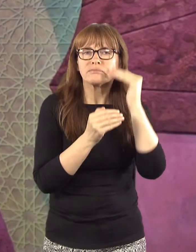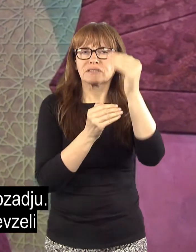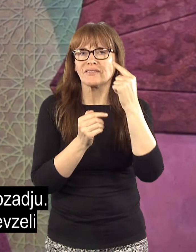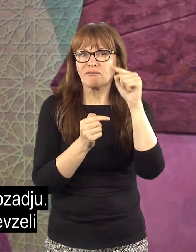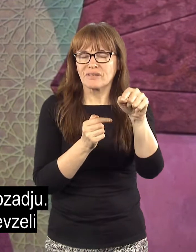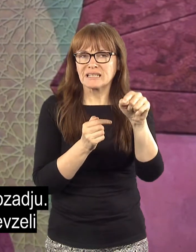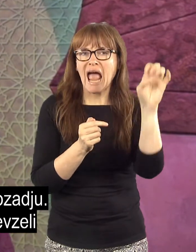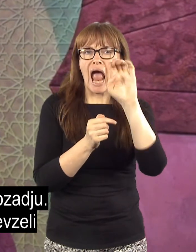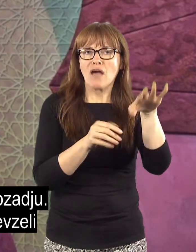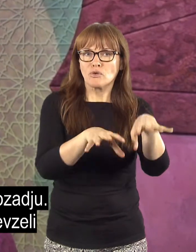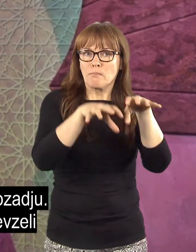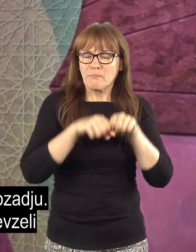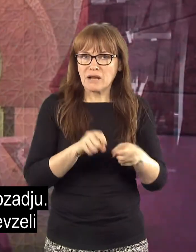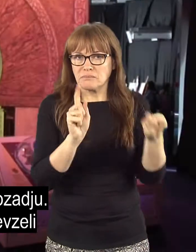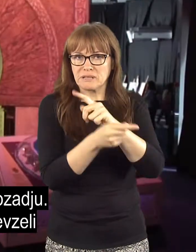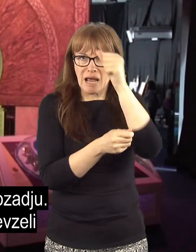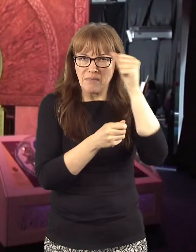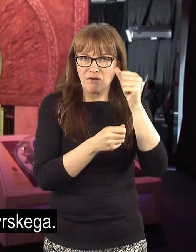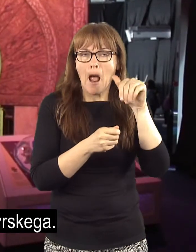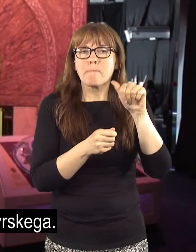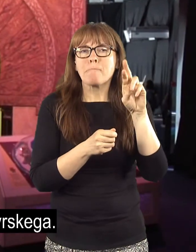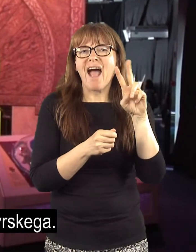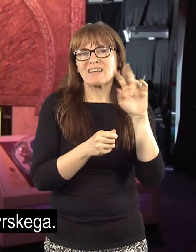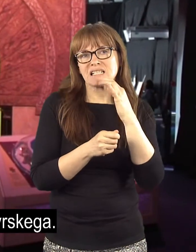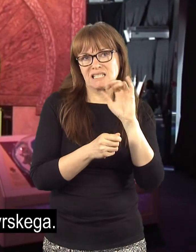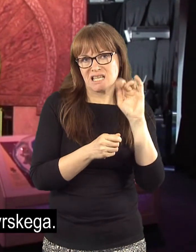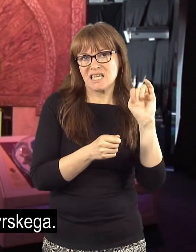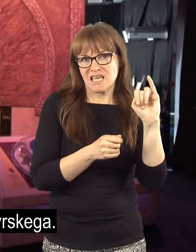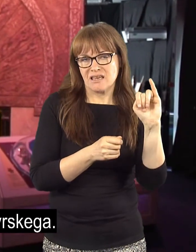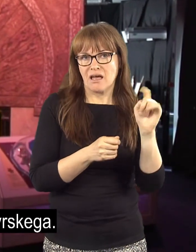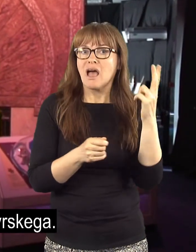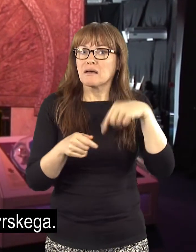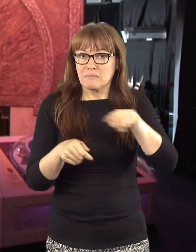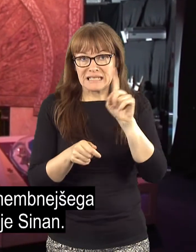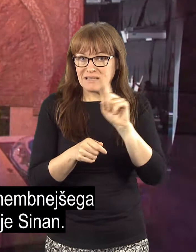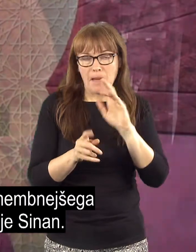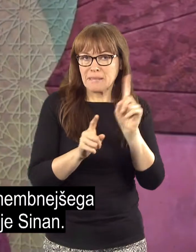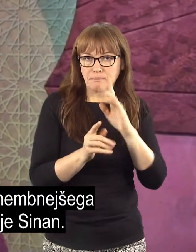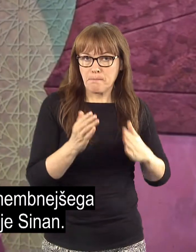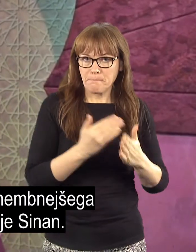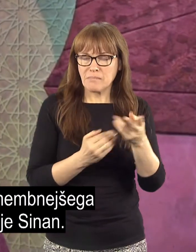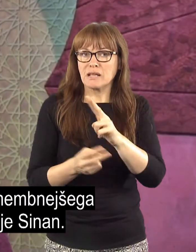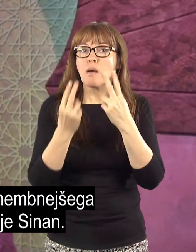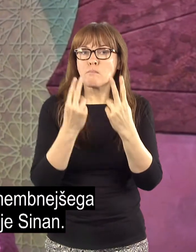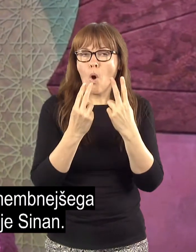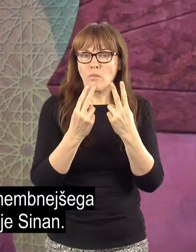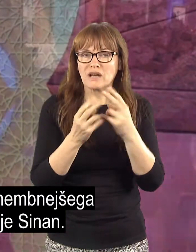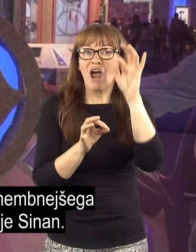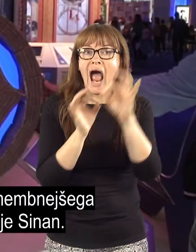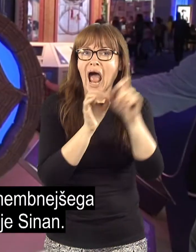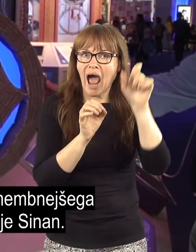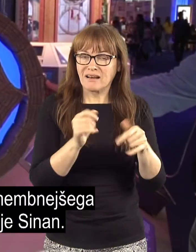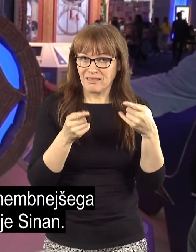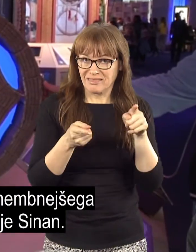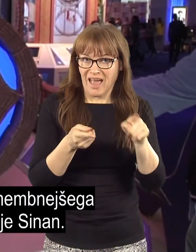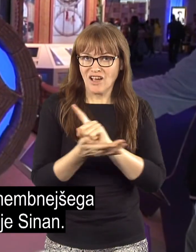ozadju. Evropejci so ga prevzeli in preimenovali v Mavrskega, pa seveda ne smemo mimo najpomembnejšega